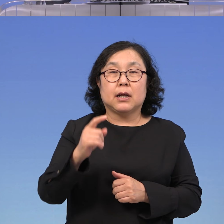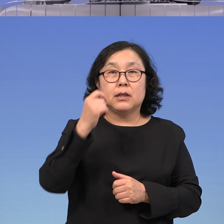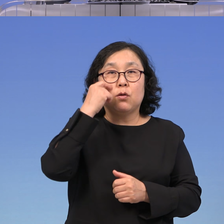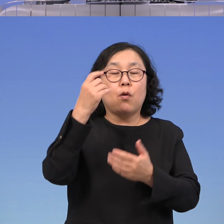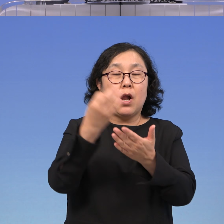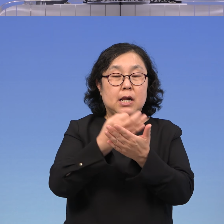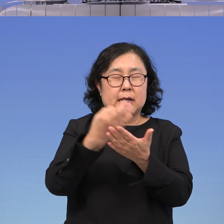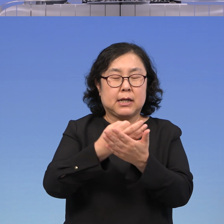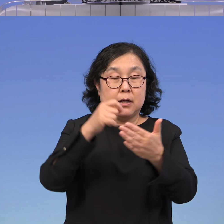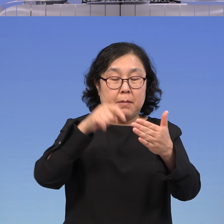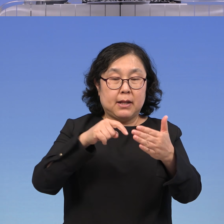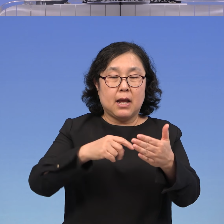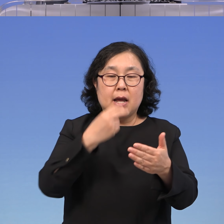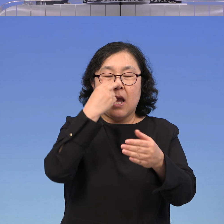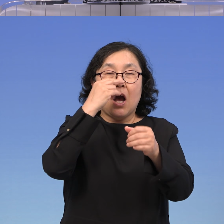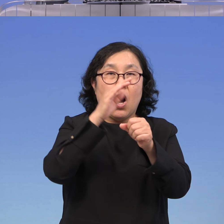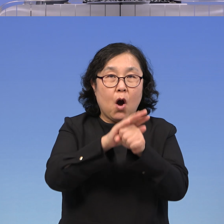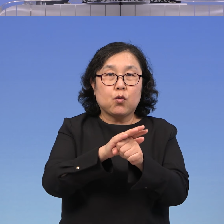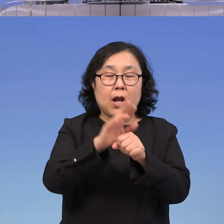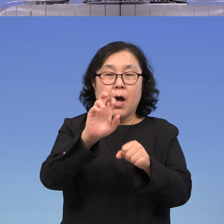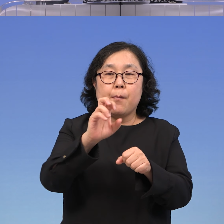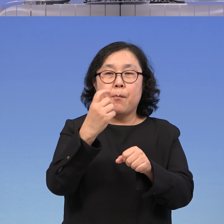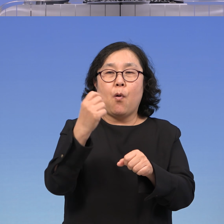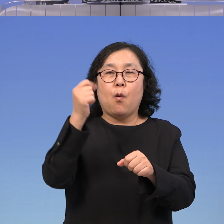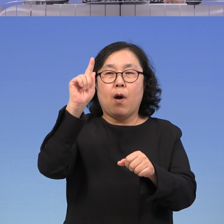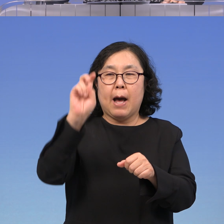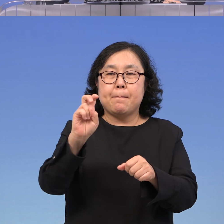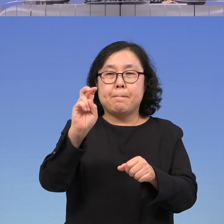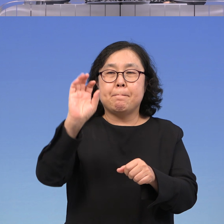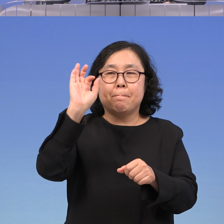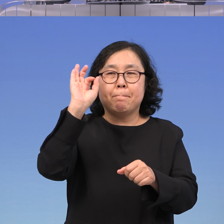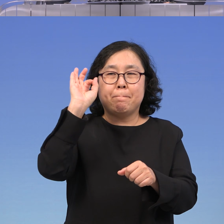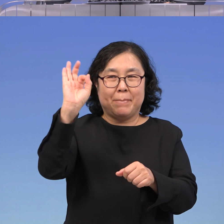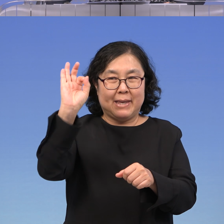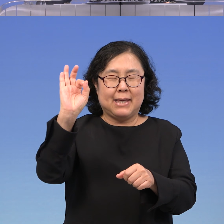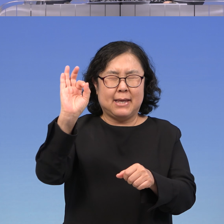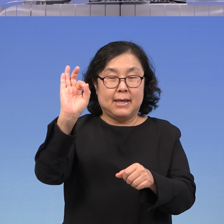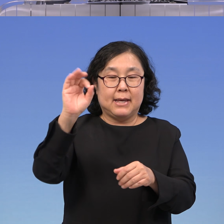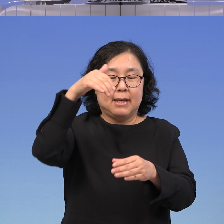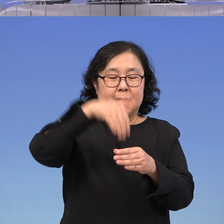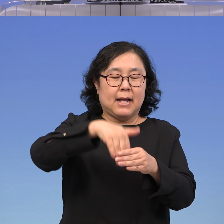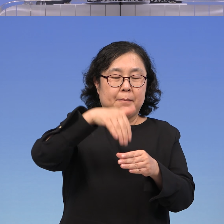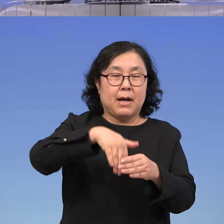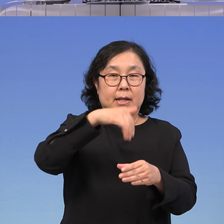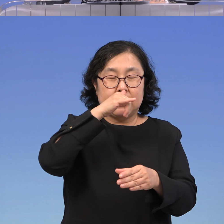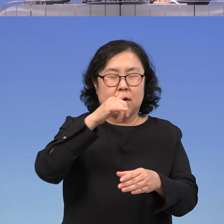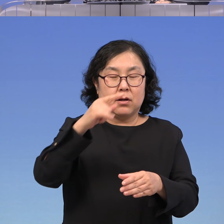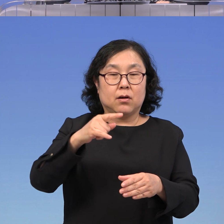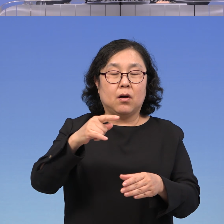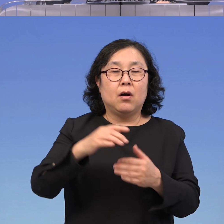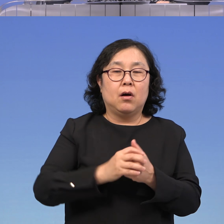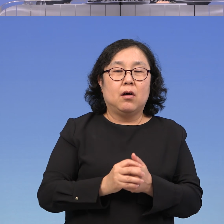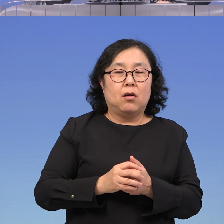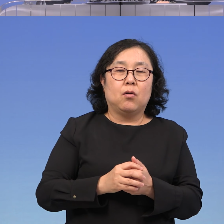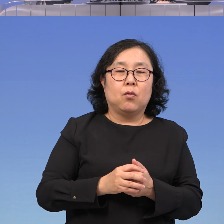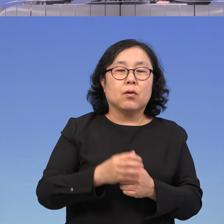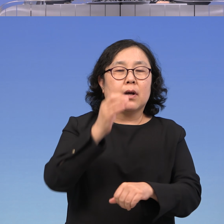당시 월급 안에 이렇게 억울한 포함 당하는 미가 30만원 포함되어 있는 거 그 돈 때 가지고도 맛있는거 사먹고